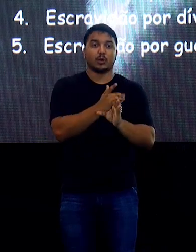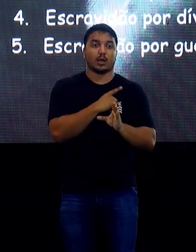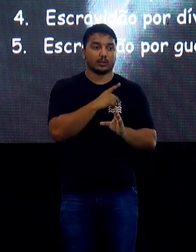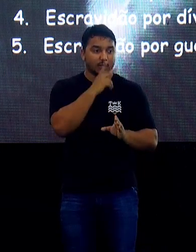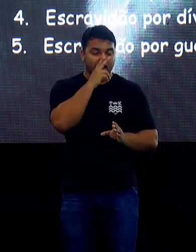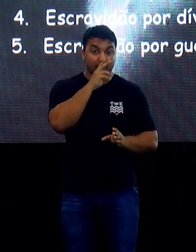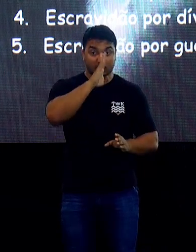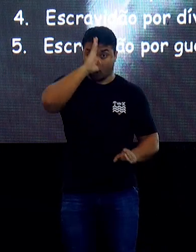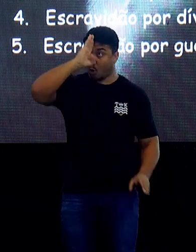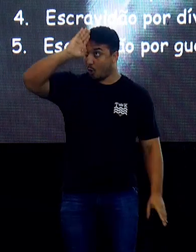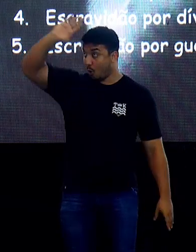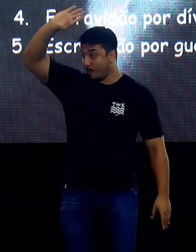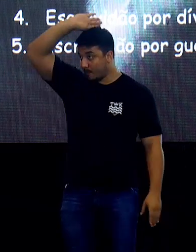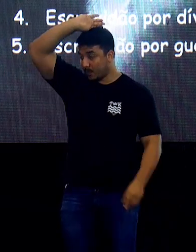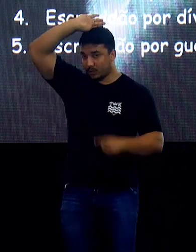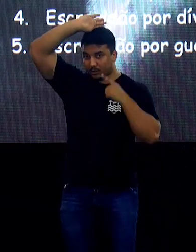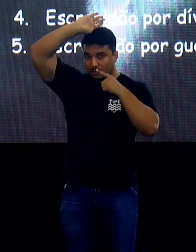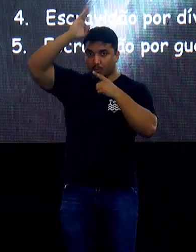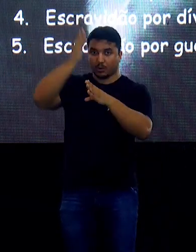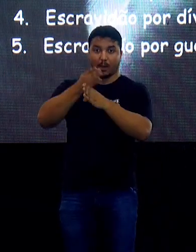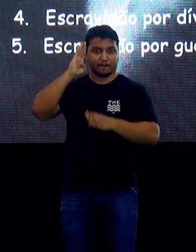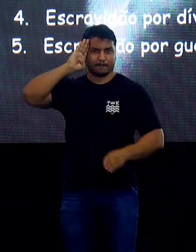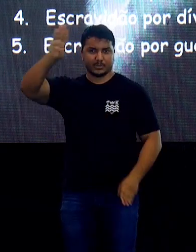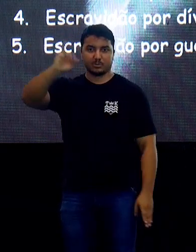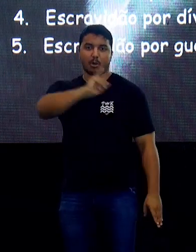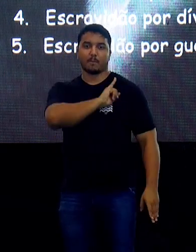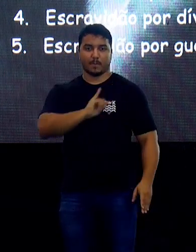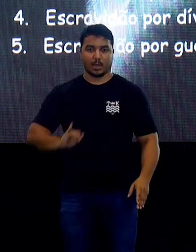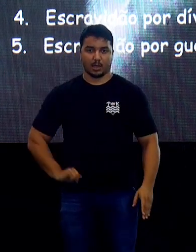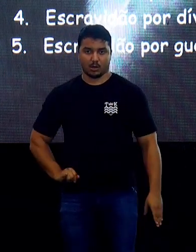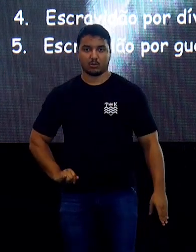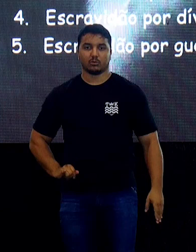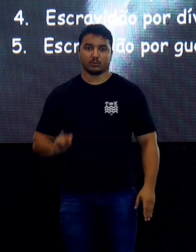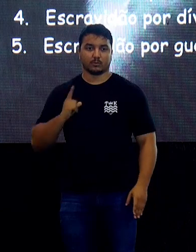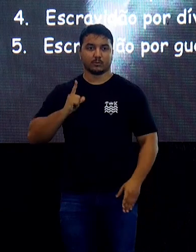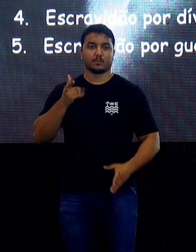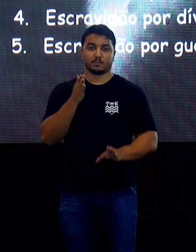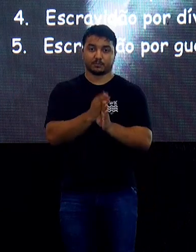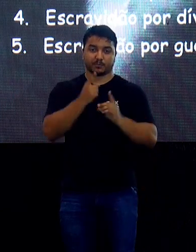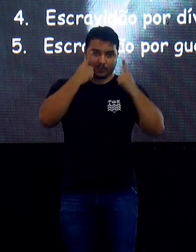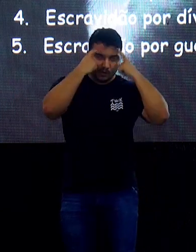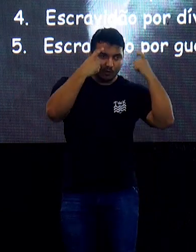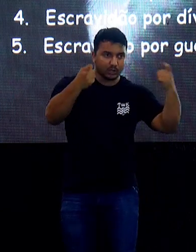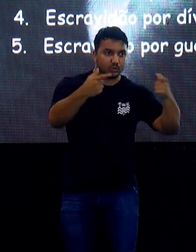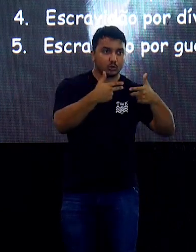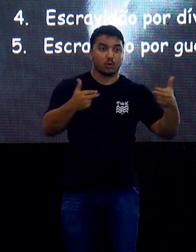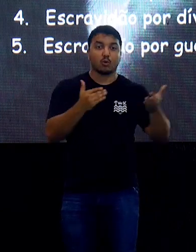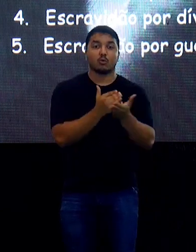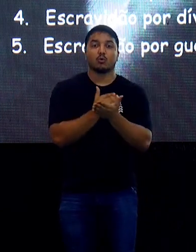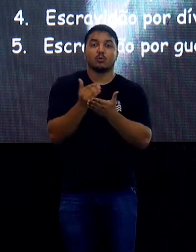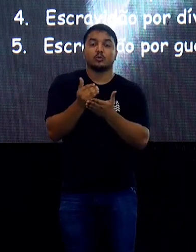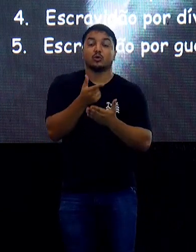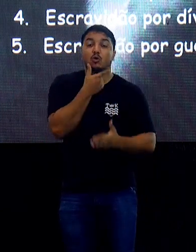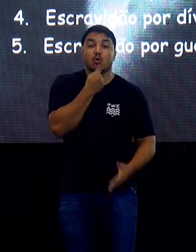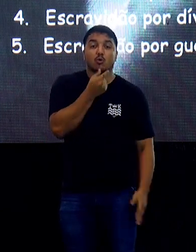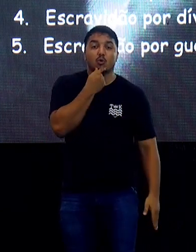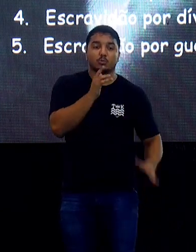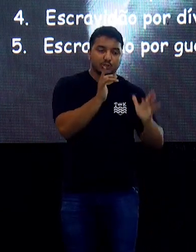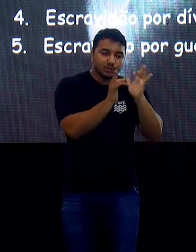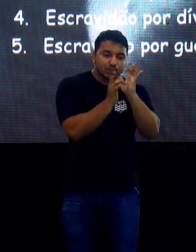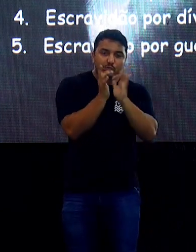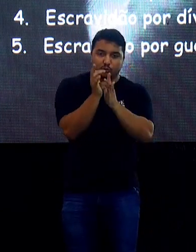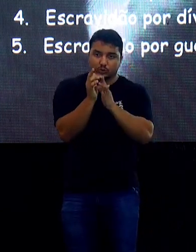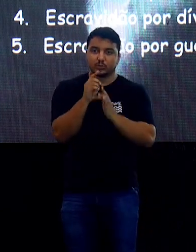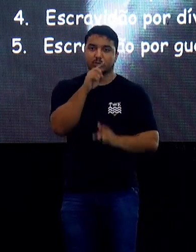pelos romanos, dominado pela guerra e dominado pela violência, surgiu um tal Jesus